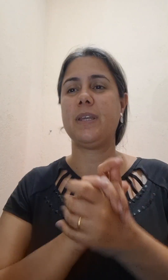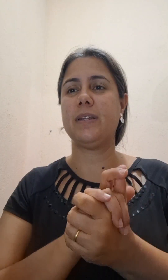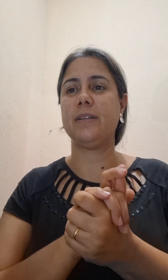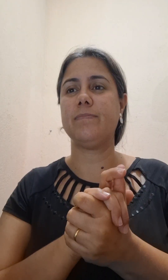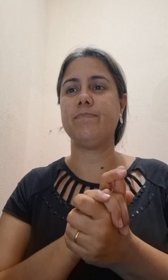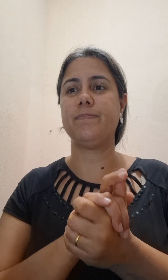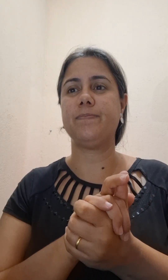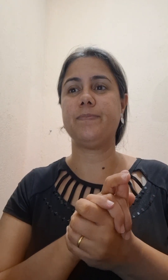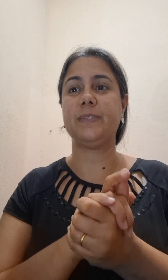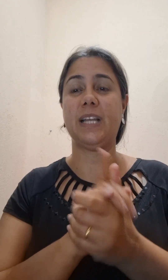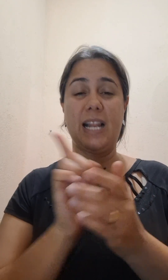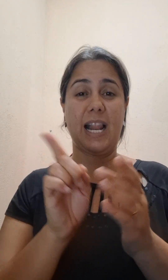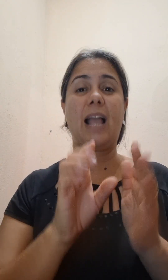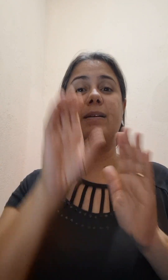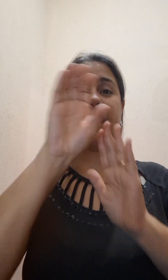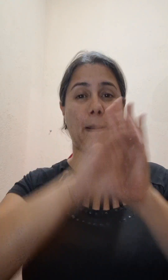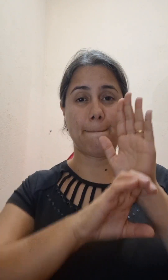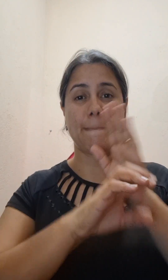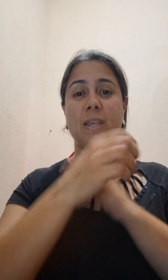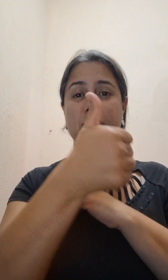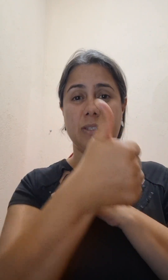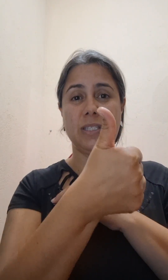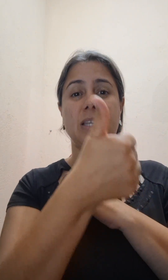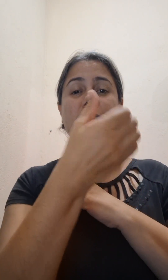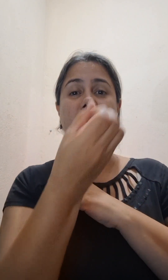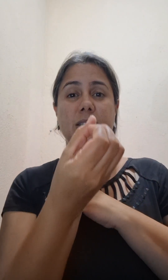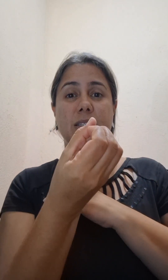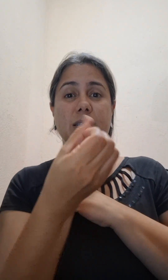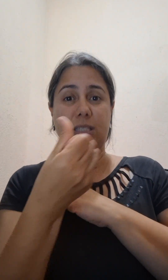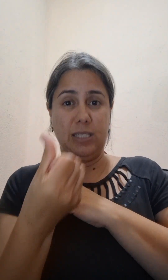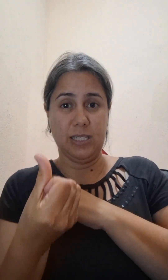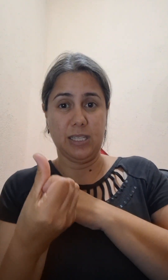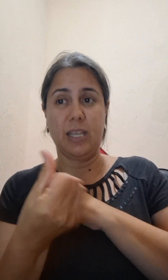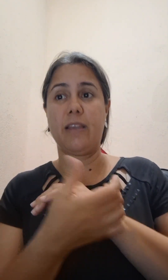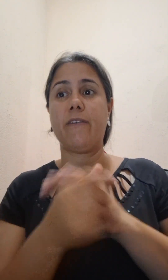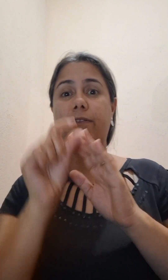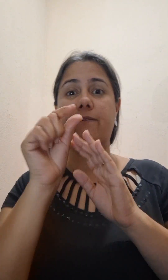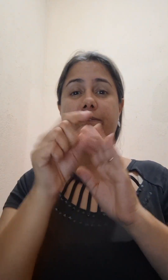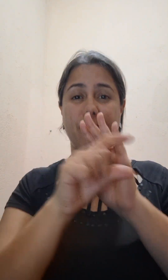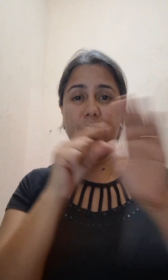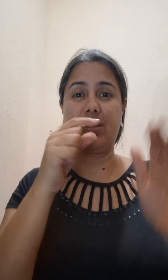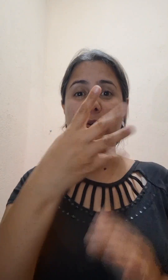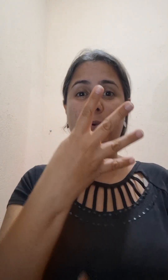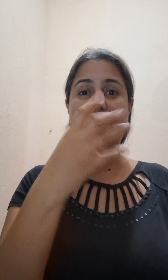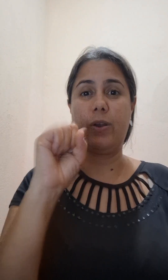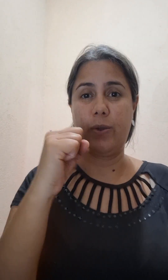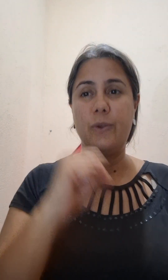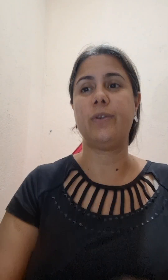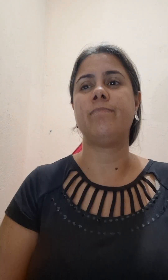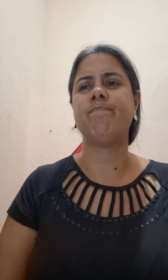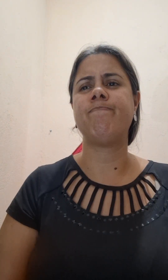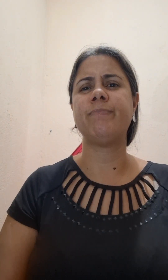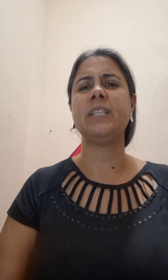Deus. E ele termina, né? Lá no capítulo